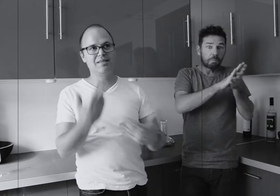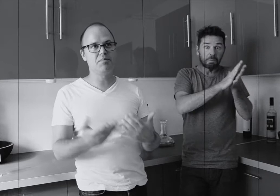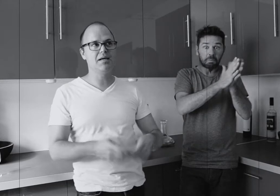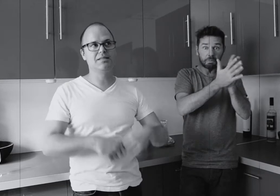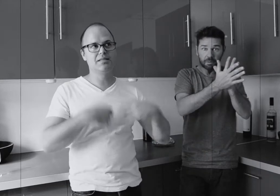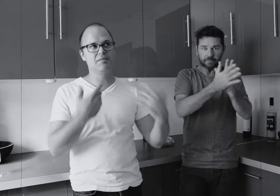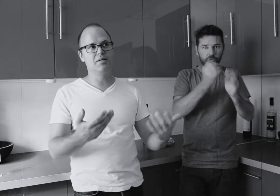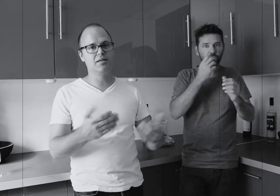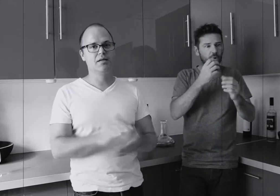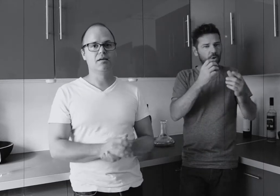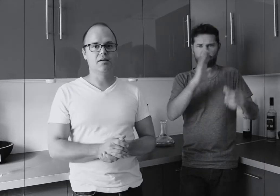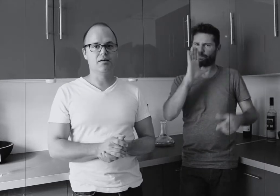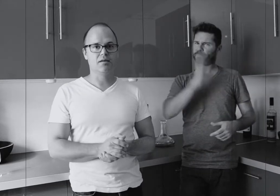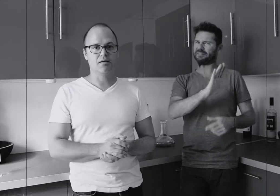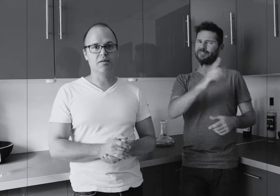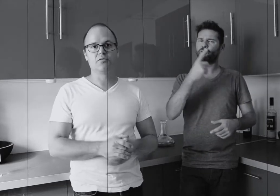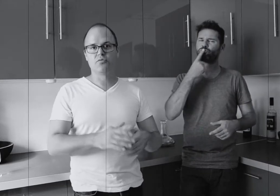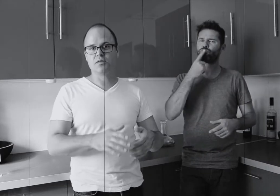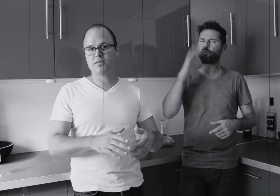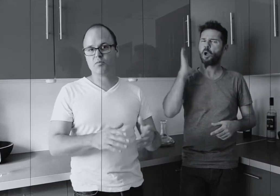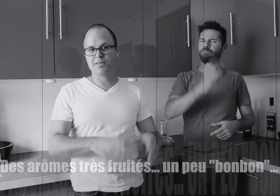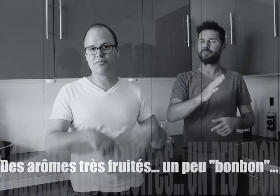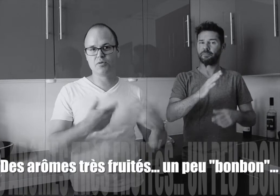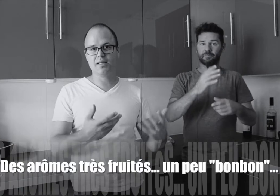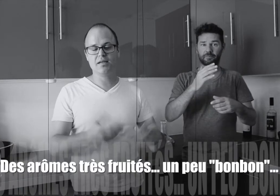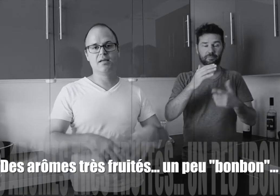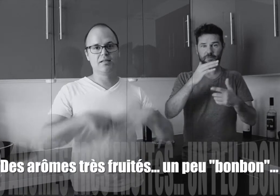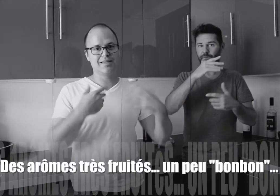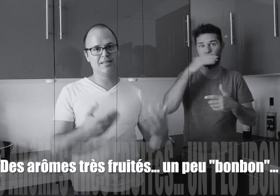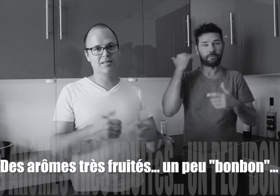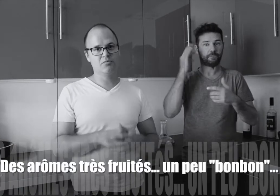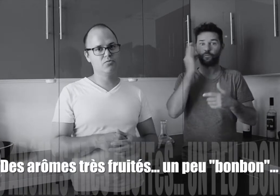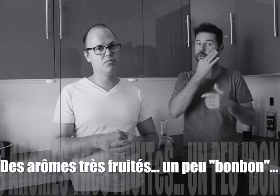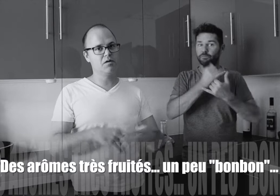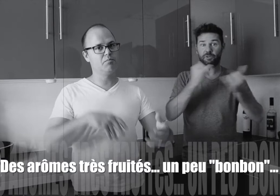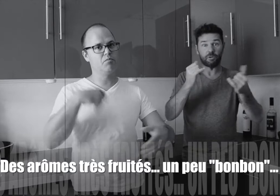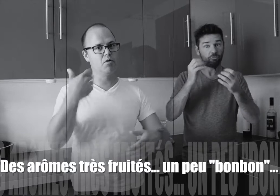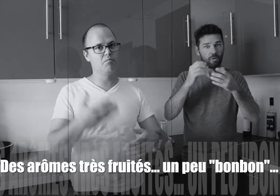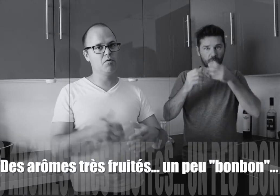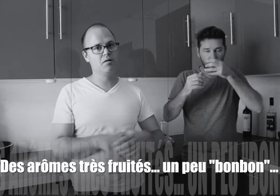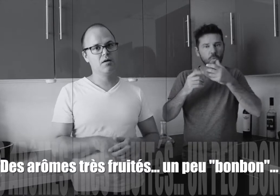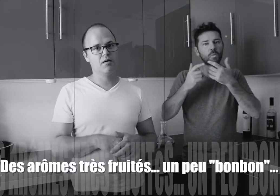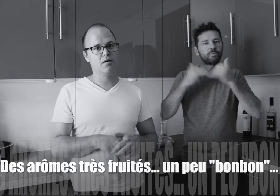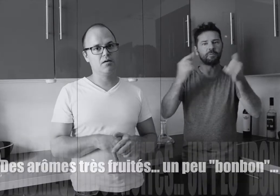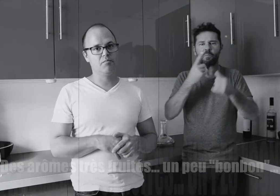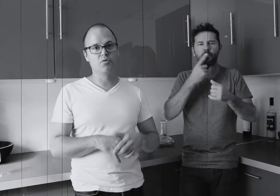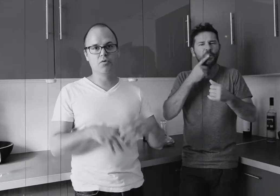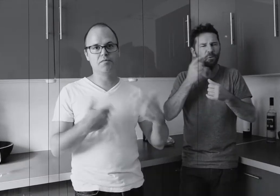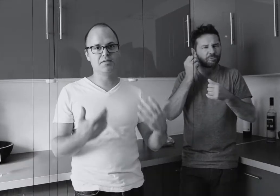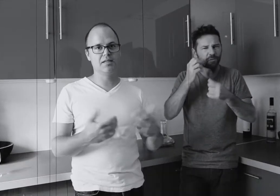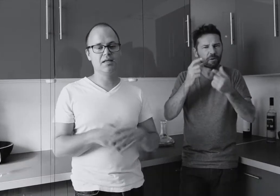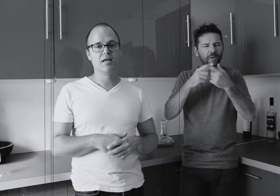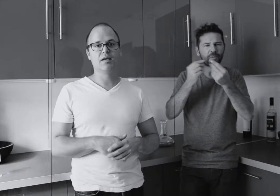sont assez typés, assez typiques. Ce sont des arômes très fruités, très intenses, souvent un peu bonbons, un